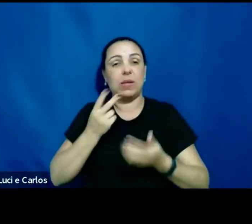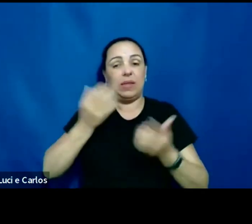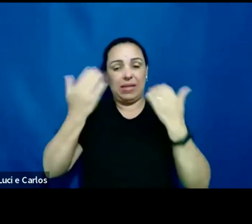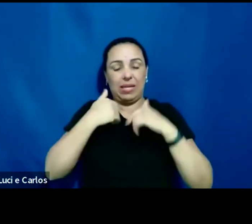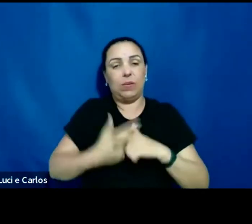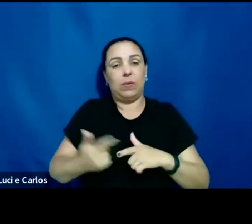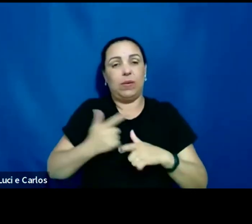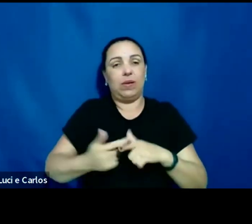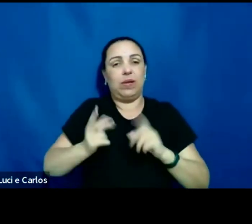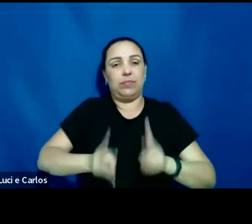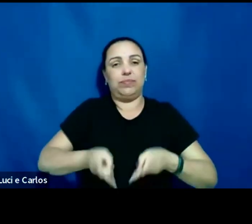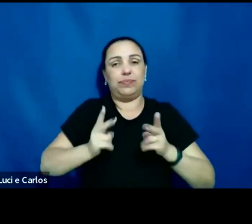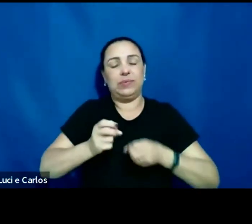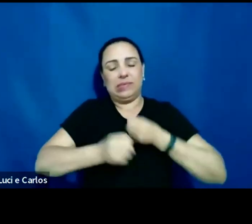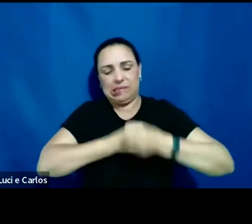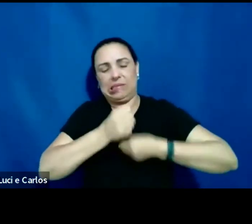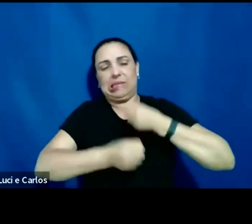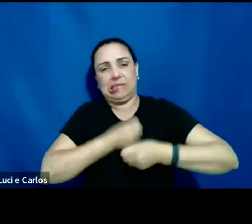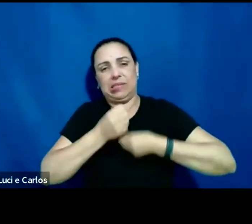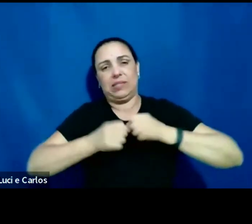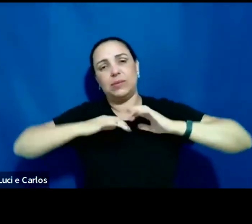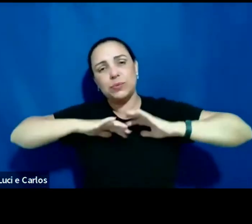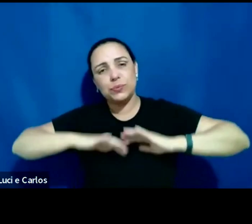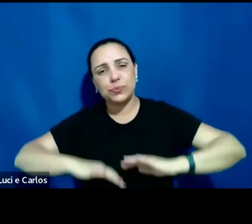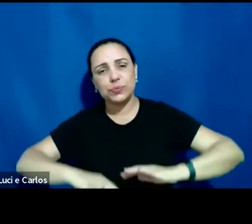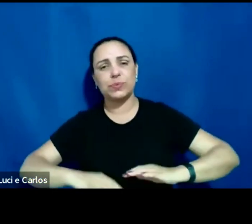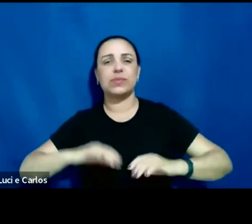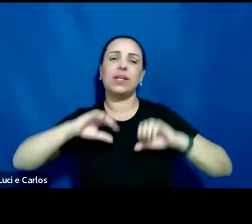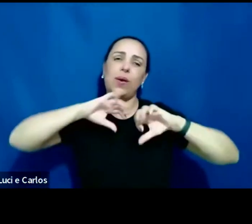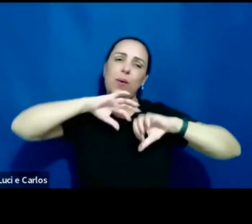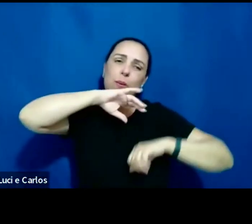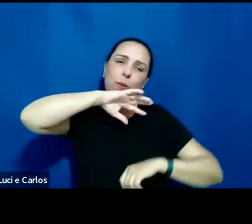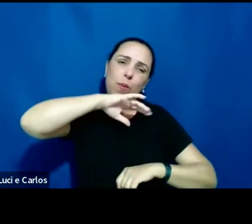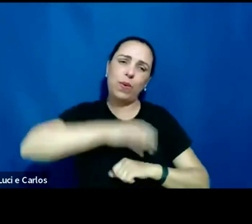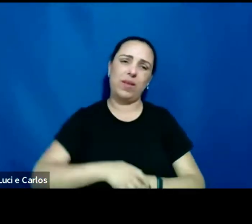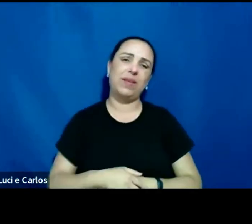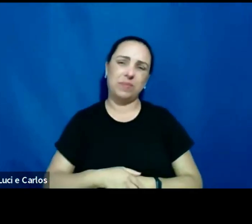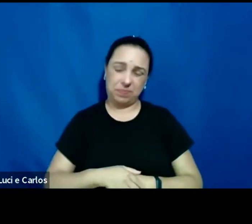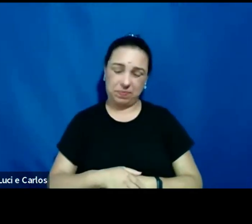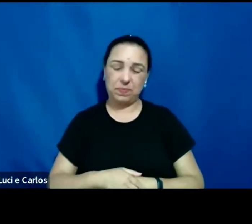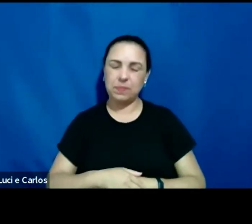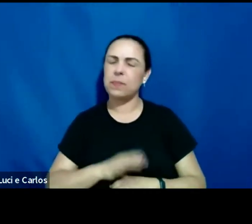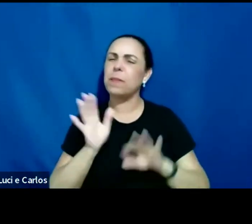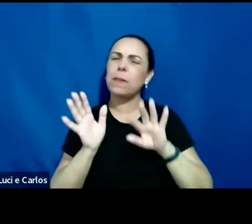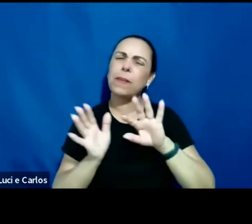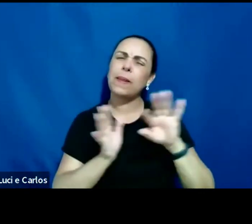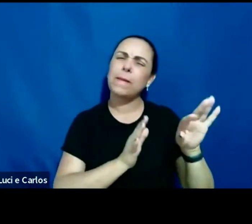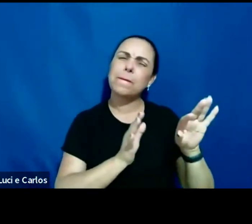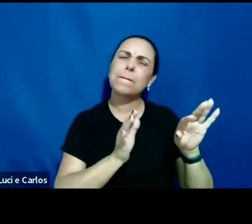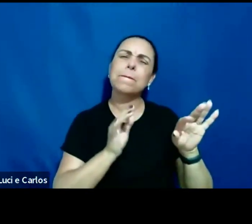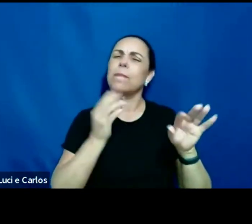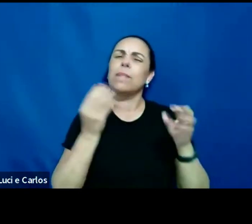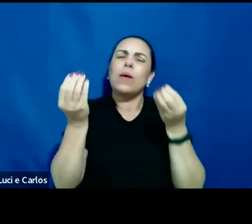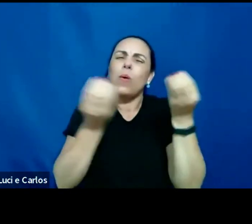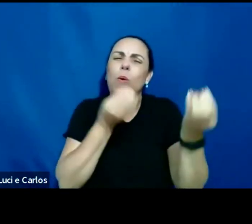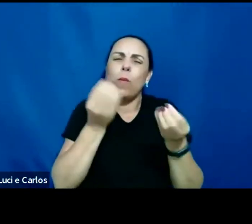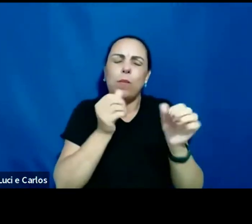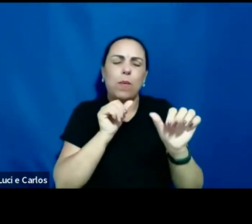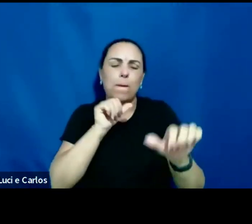assim, infelizmente, tá? Mas, Sunaik, como é que a gente pode melhorar ou até tratar a